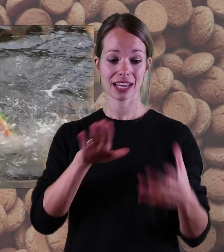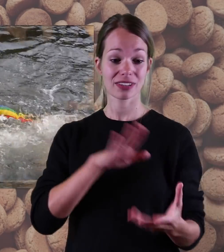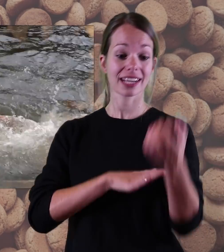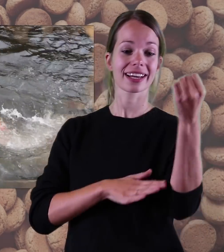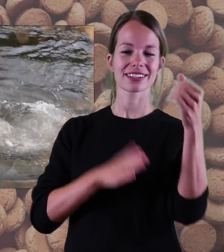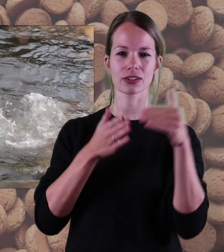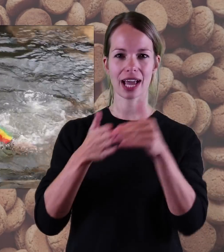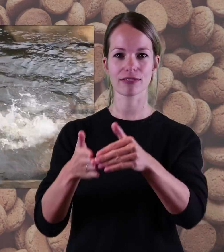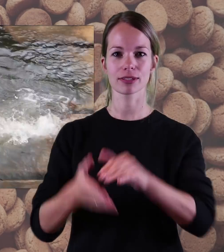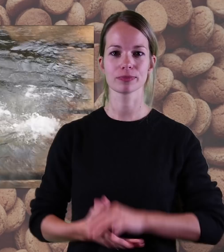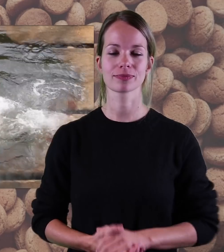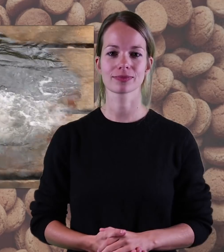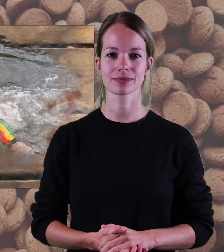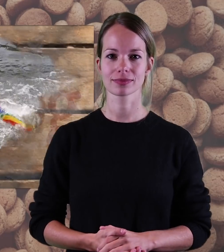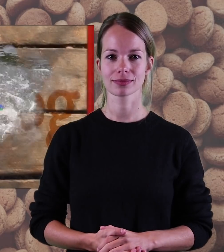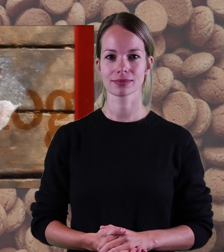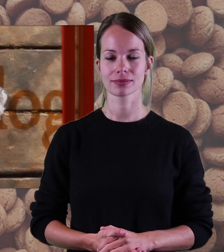de haven.